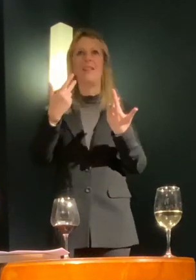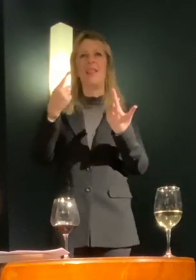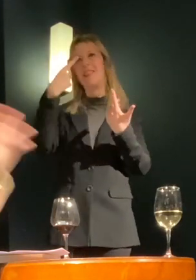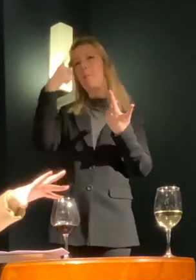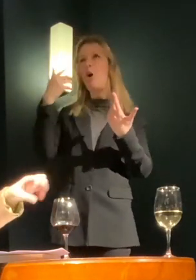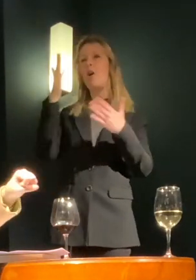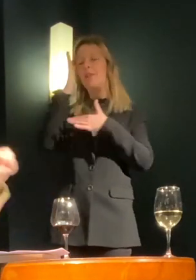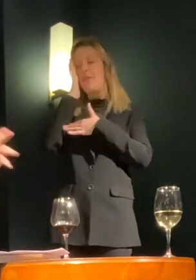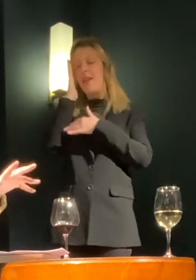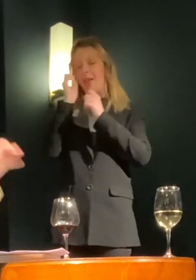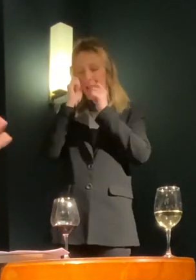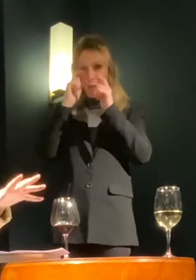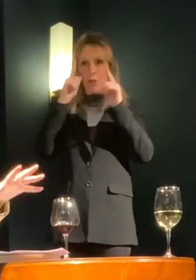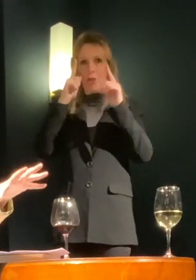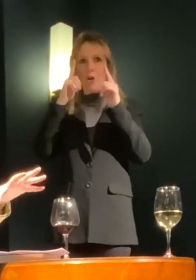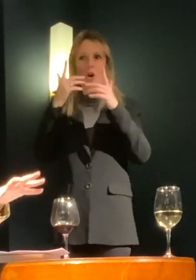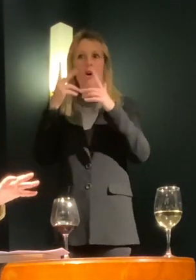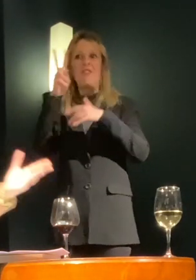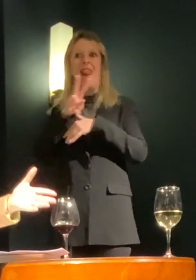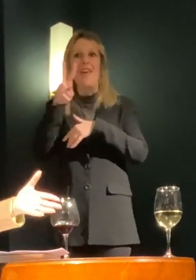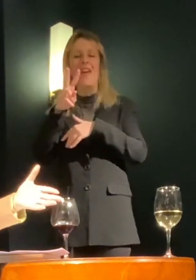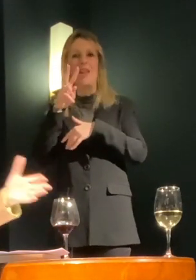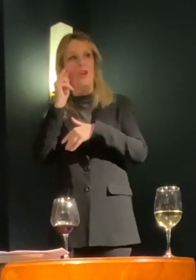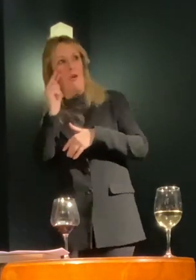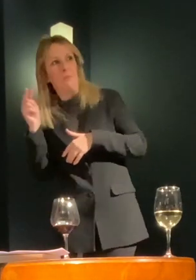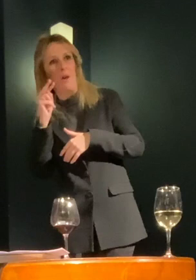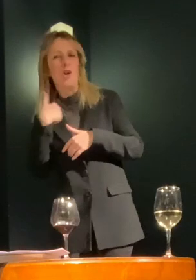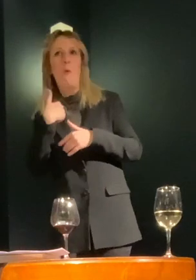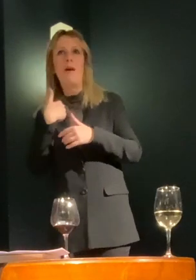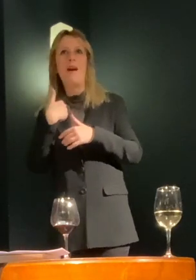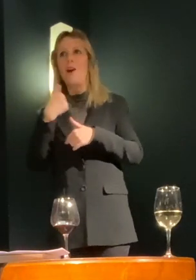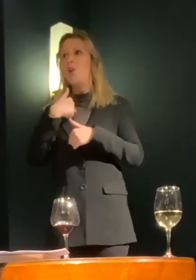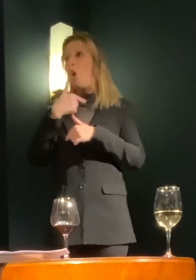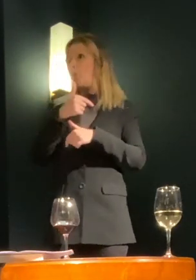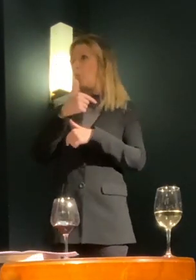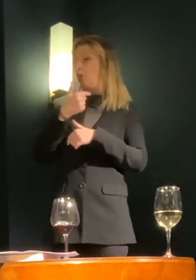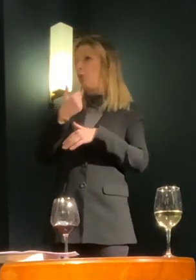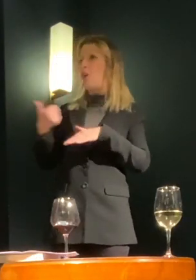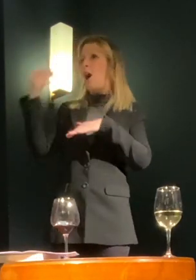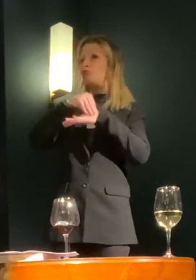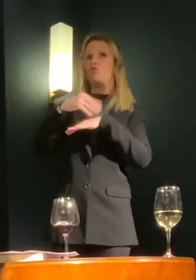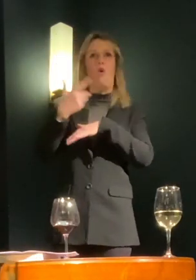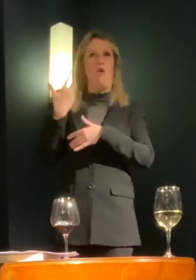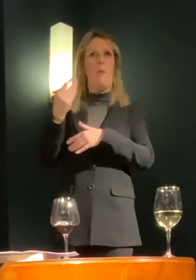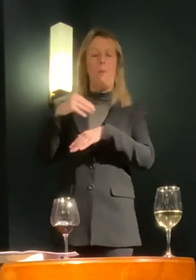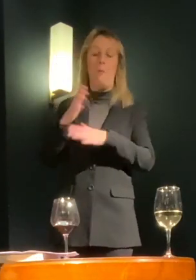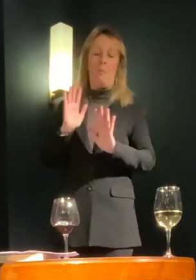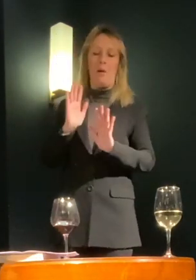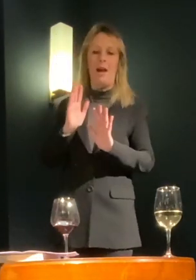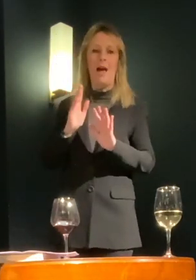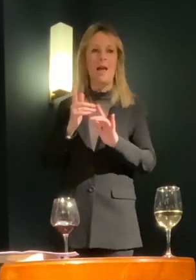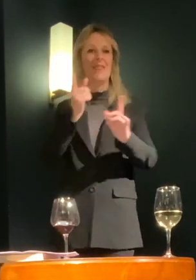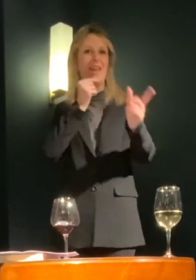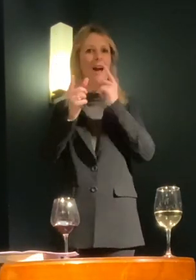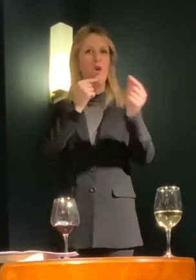camera del protagonista, di Valerio, mi sentissi di troppo, no? Perché c'è anche tutta una parte legata ai risvegli che io ho trovato potentissima. Quindi